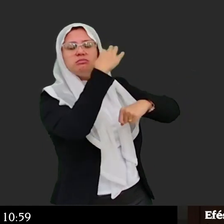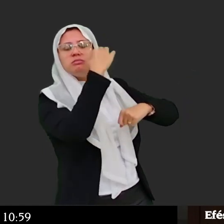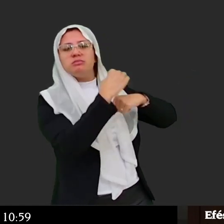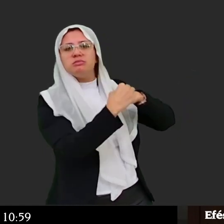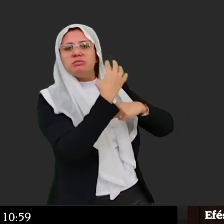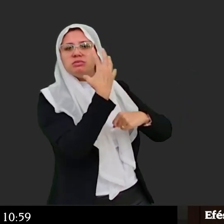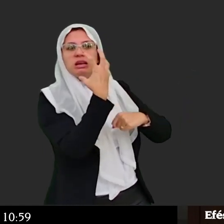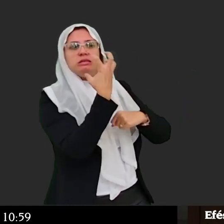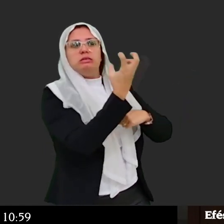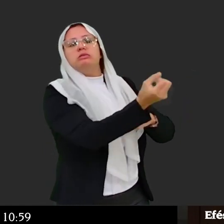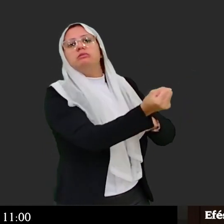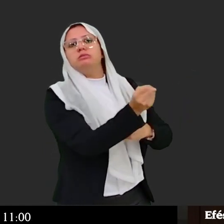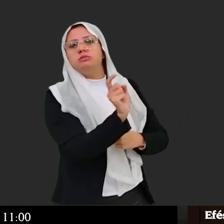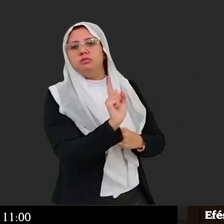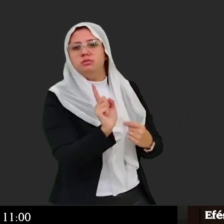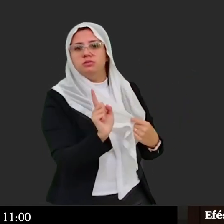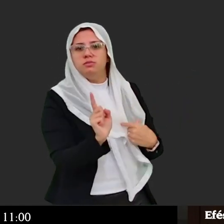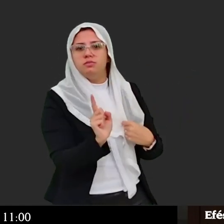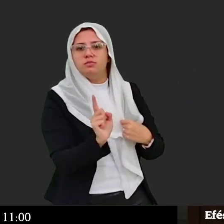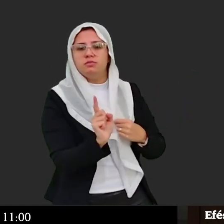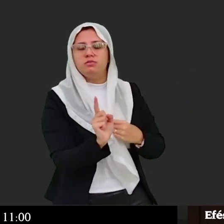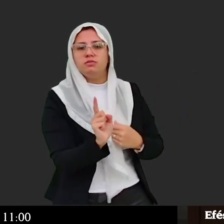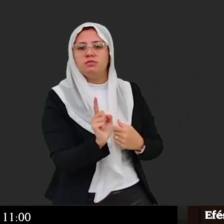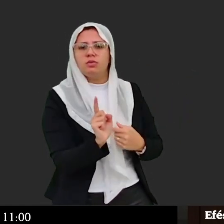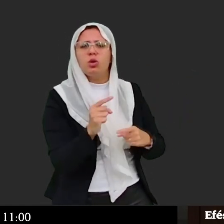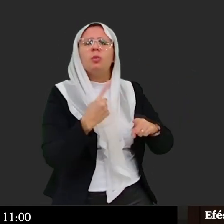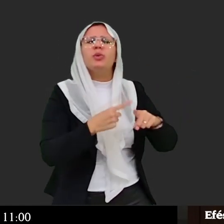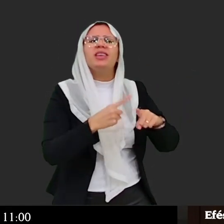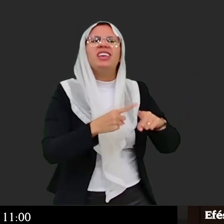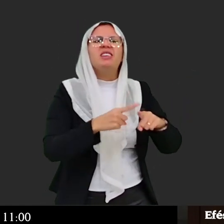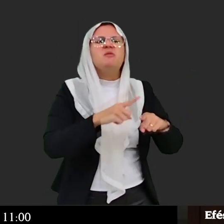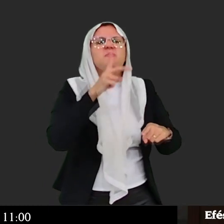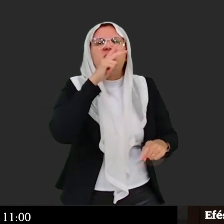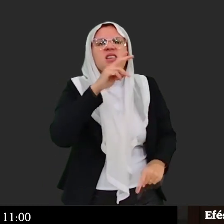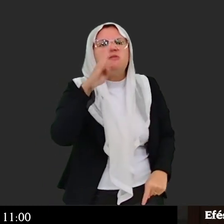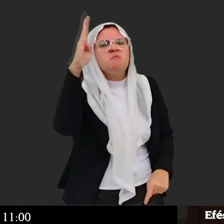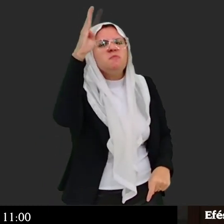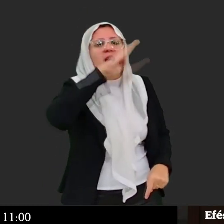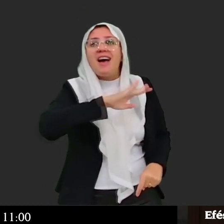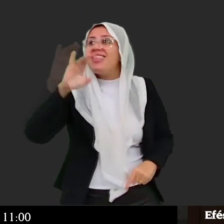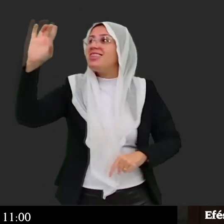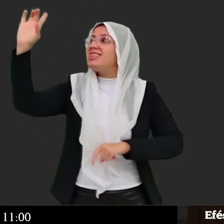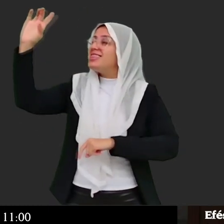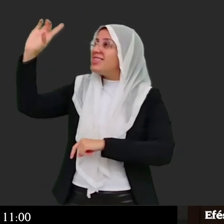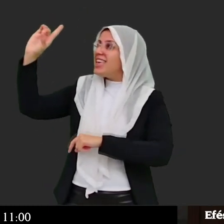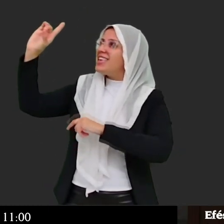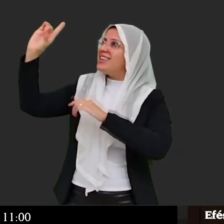para colocar em nós aquilo que contraria a vontade de Deus. Antes,